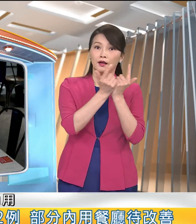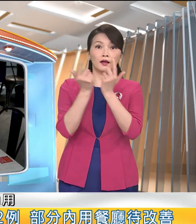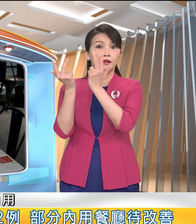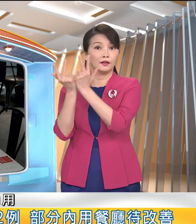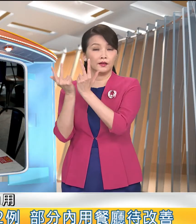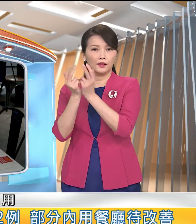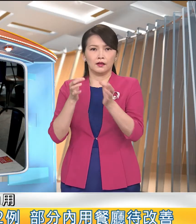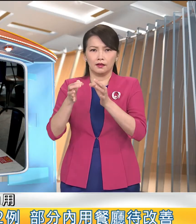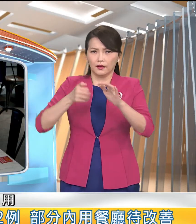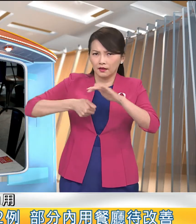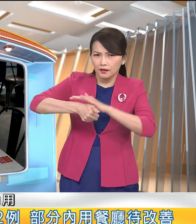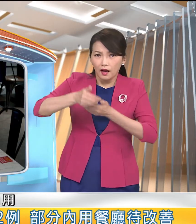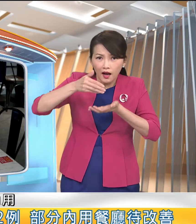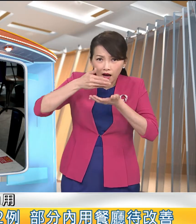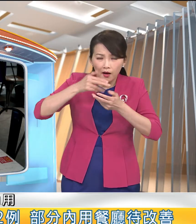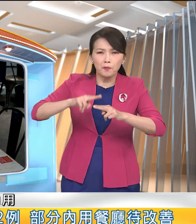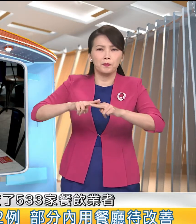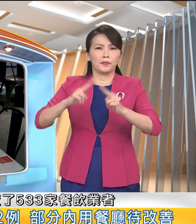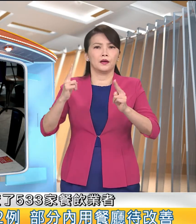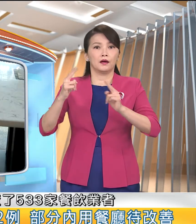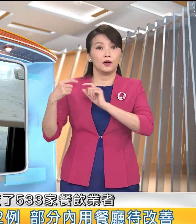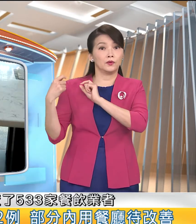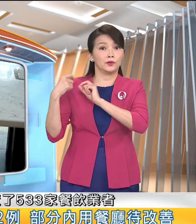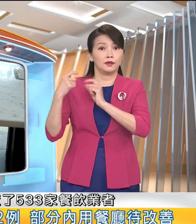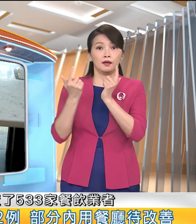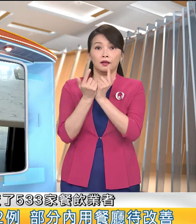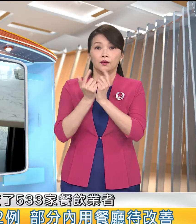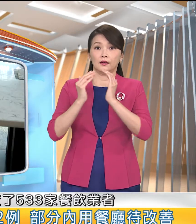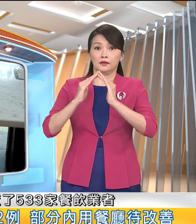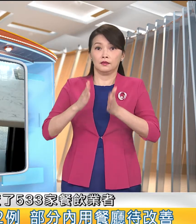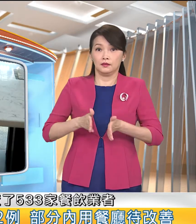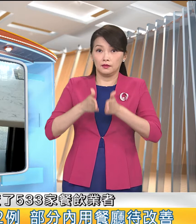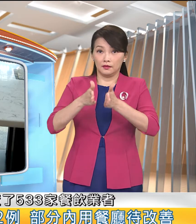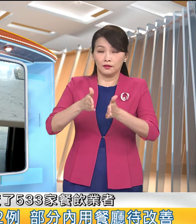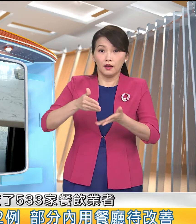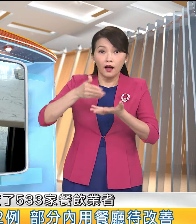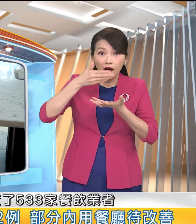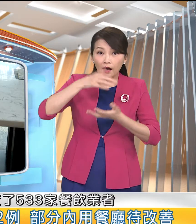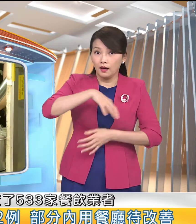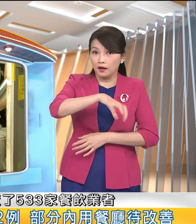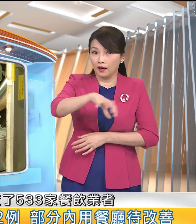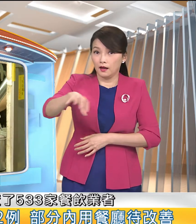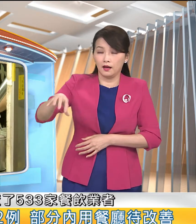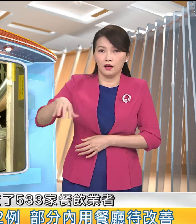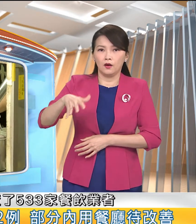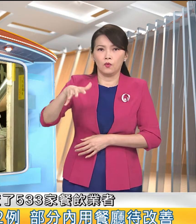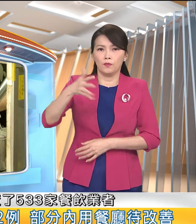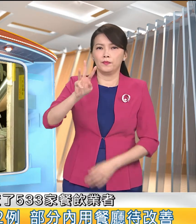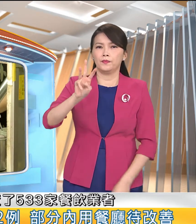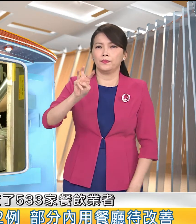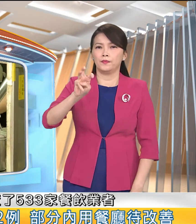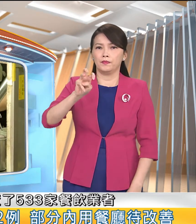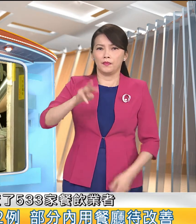双北开放餐饮内用。台北市最近稽查了533家餐饮业